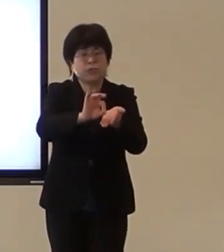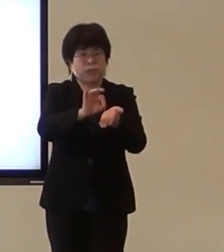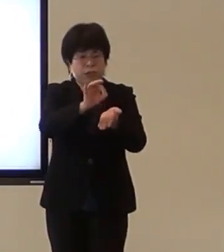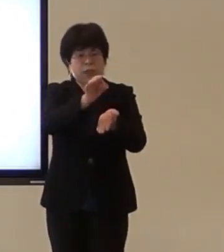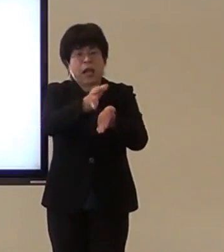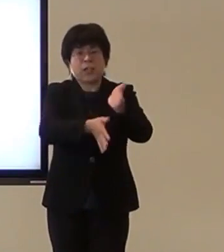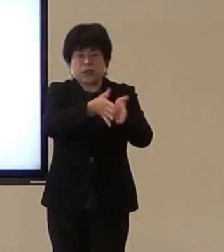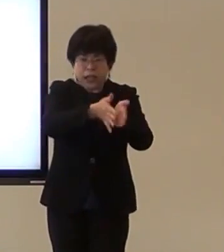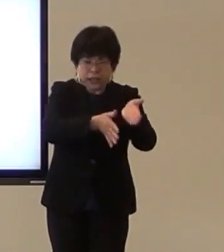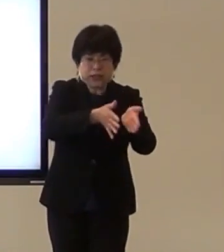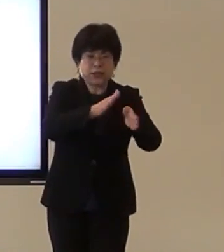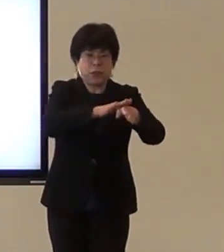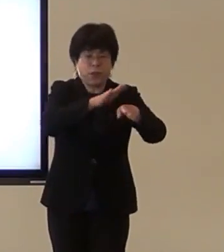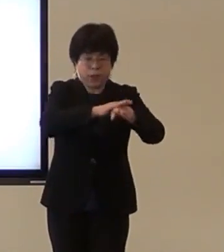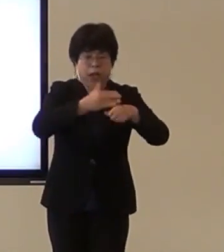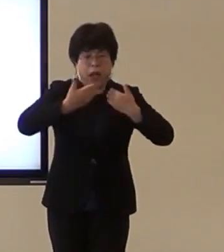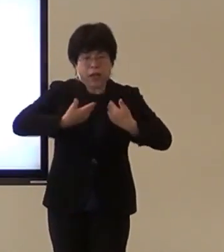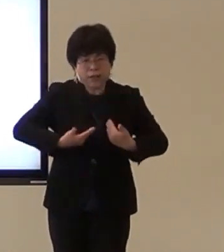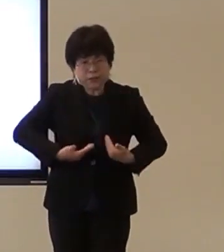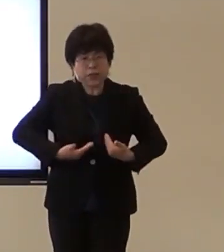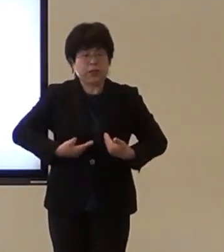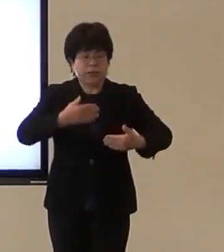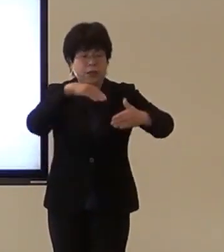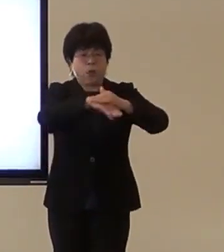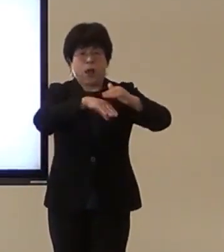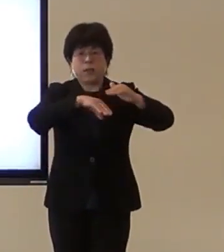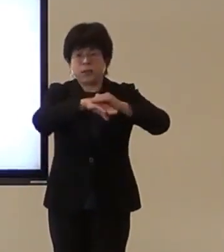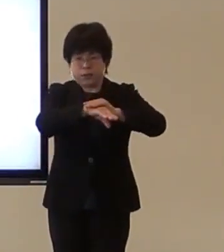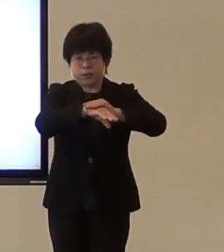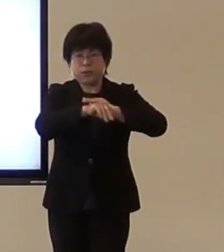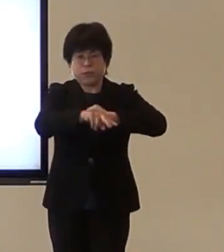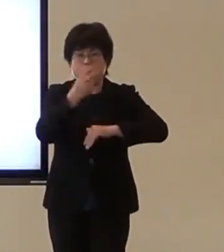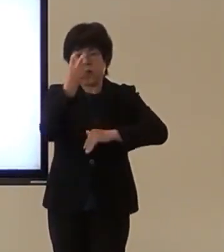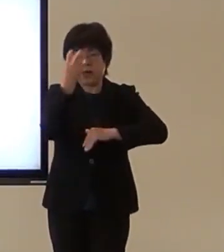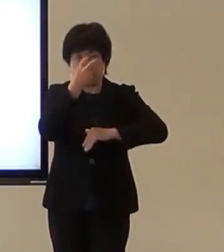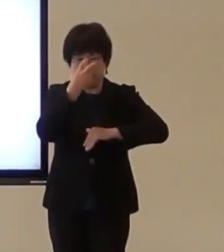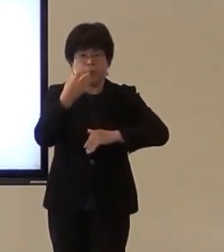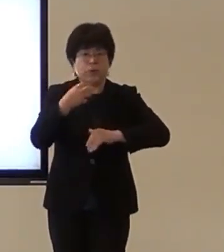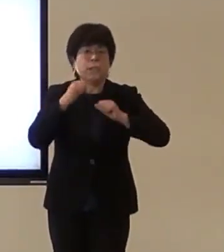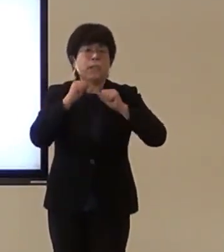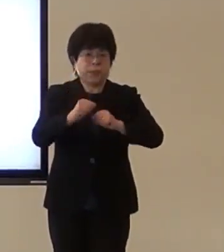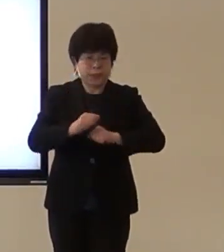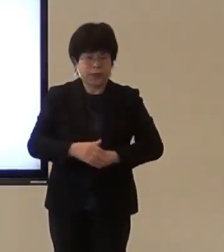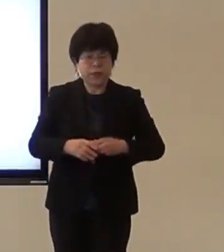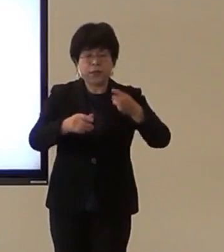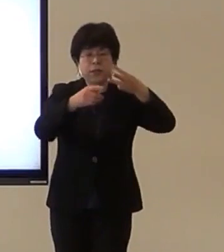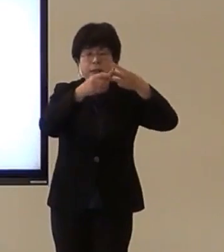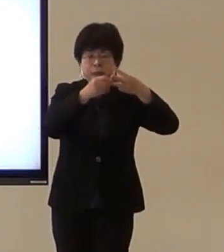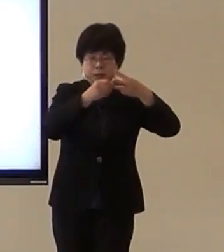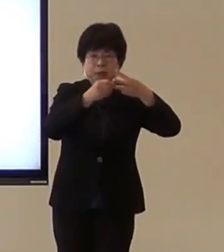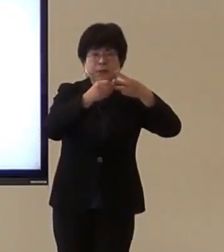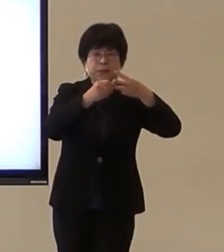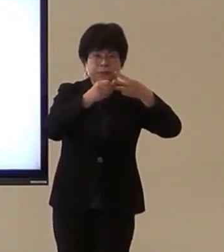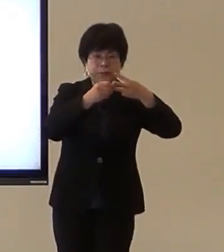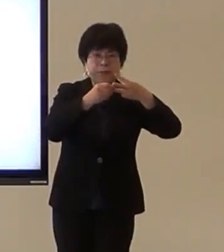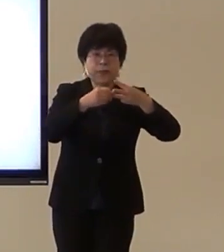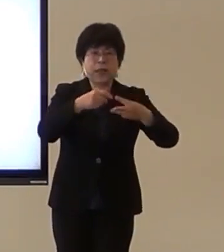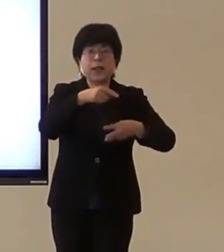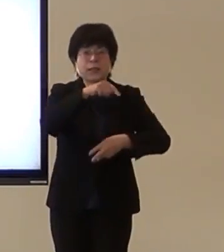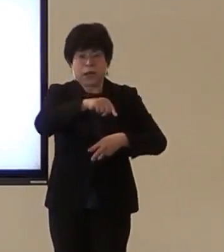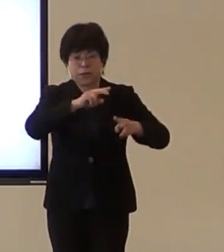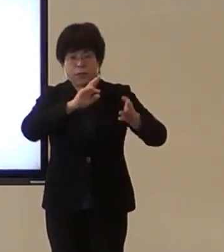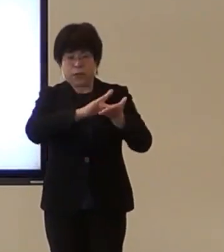安全なワクチンの保管管理に取り組んでまいりたいと考えております。そして3つ目はシミックホールディング